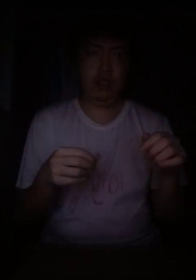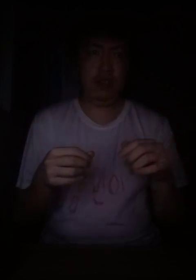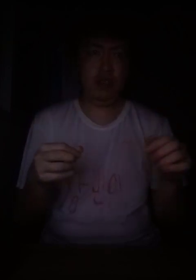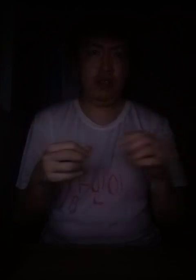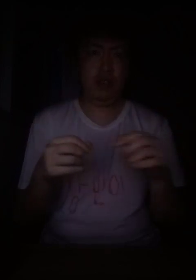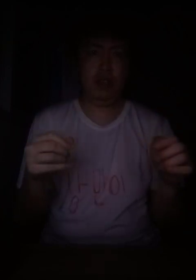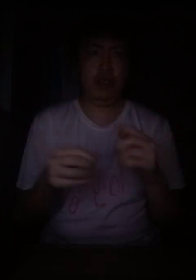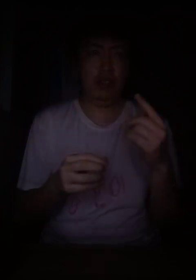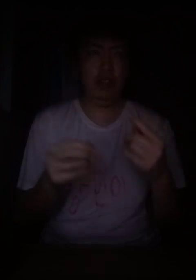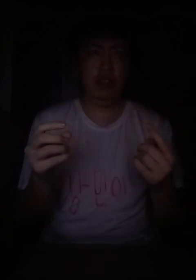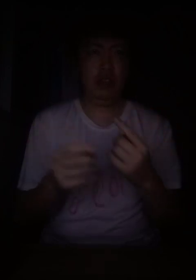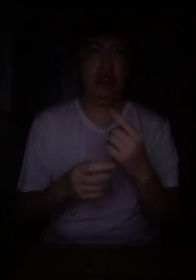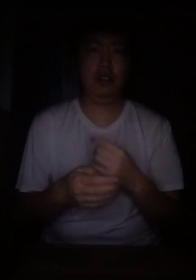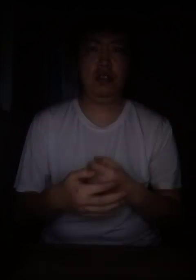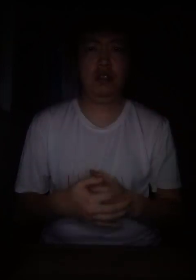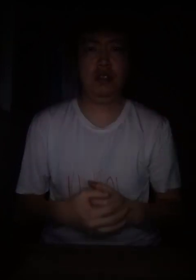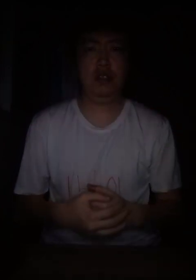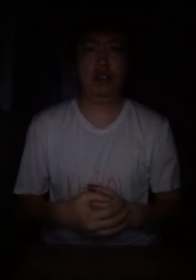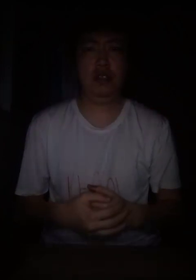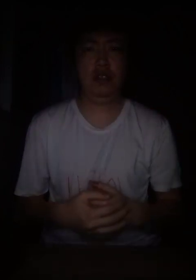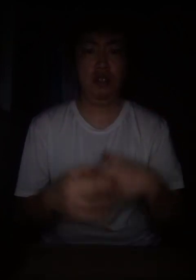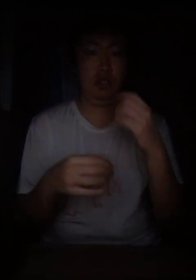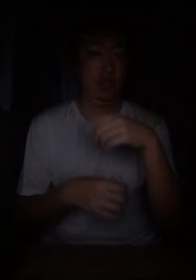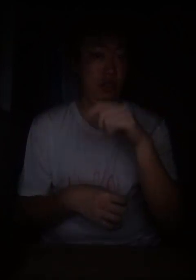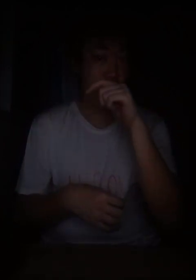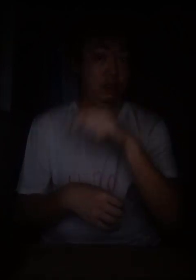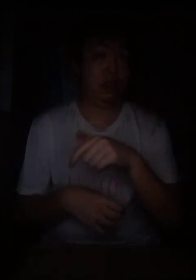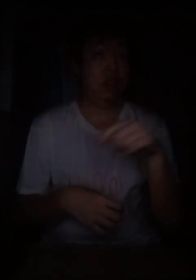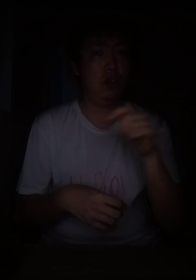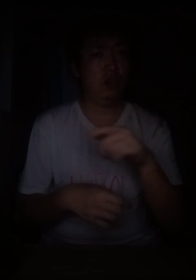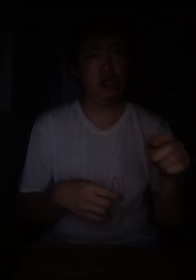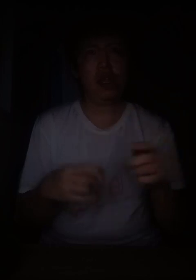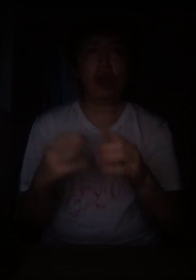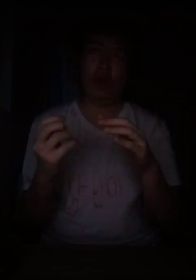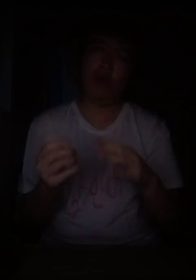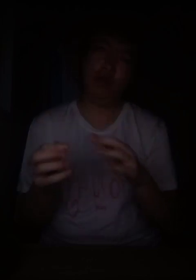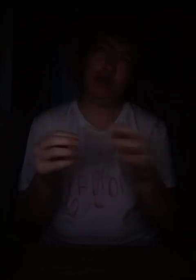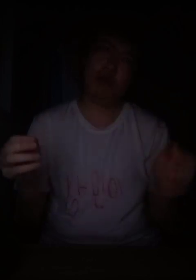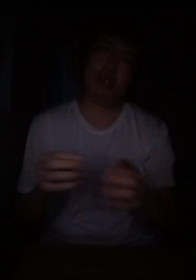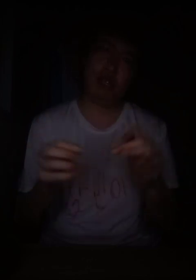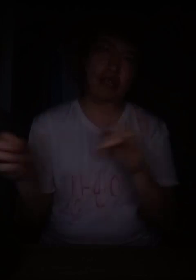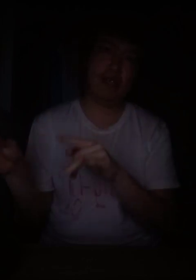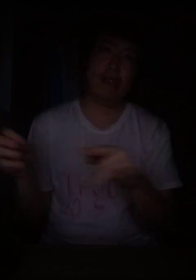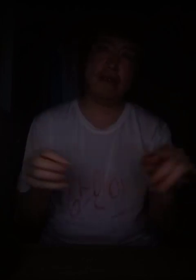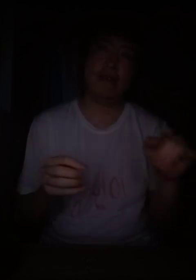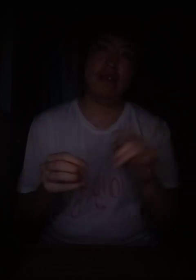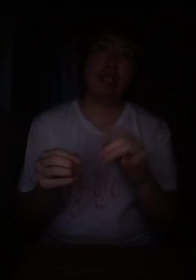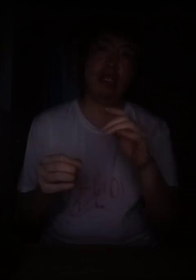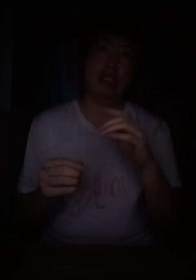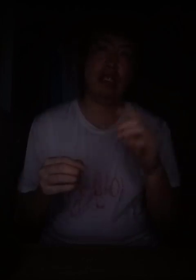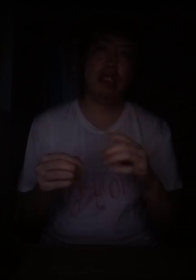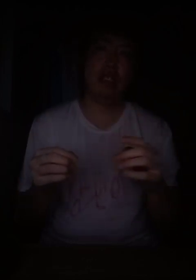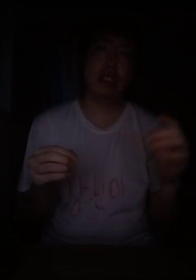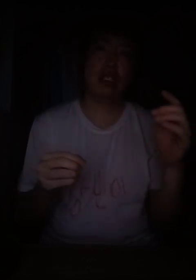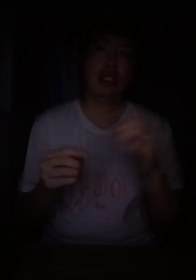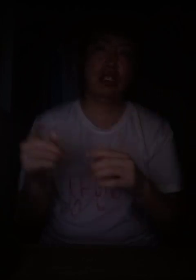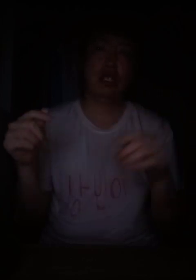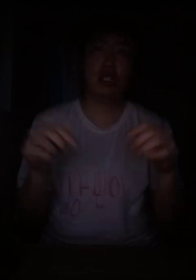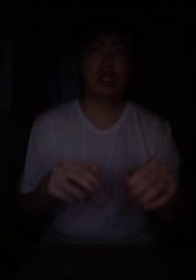무용지물이 되기도 합니다. 지난달 사고가 발생했던 서초구의 건물도 차수판 설치는 되어 있었지만 쏟아진 빗물이